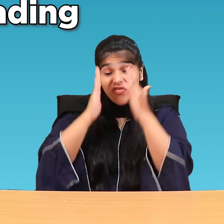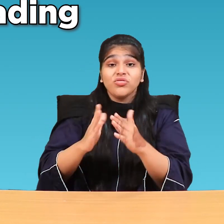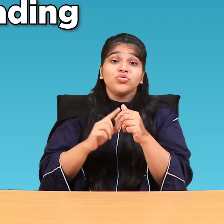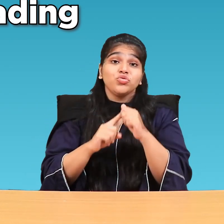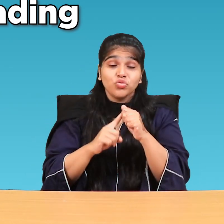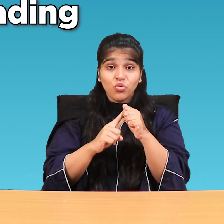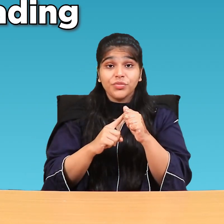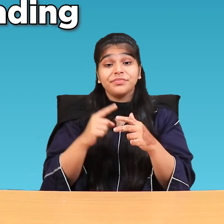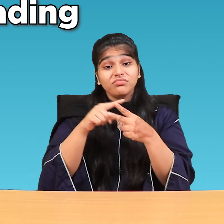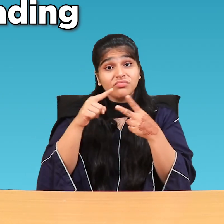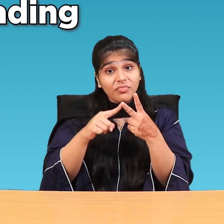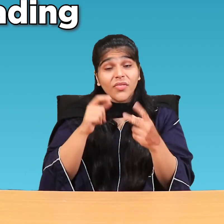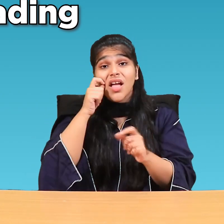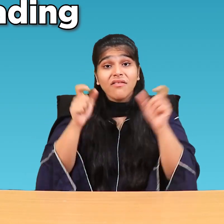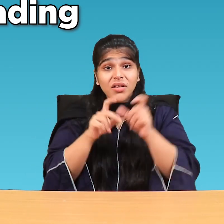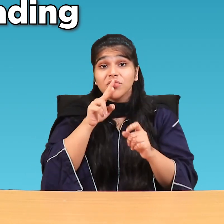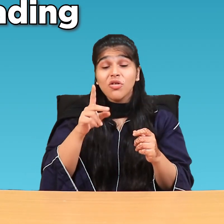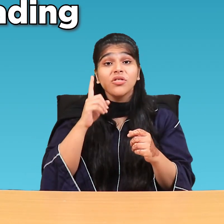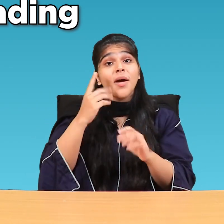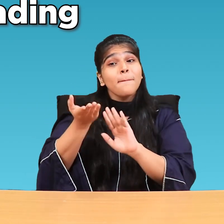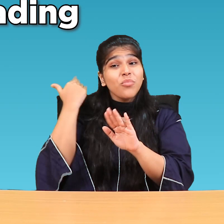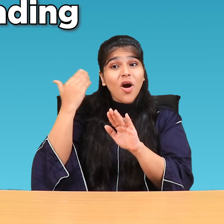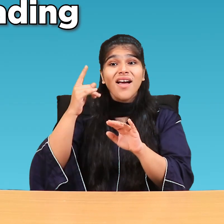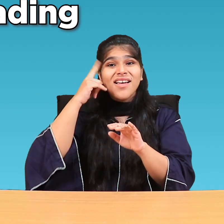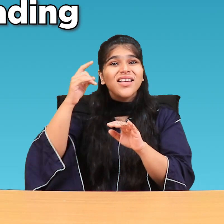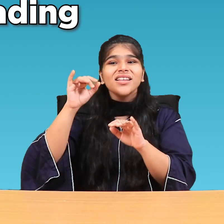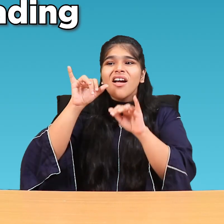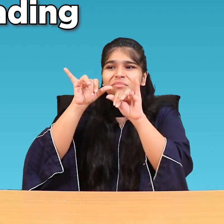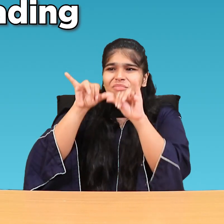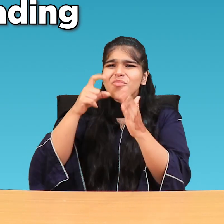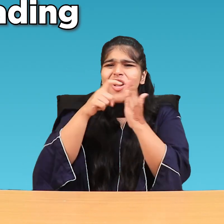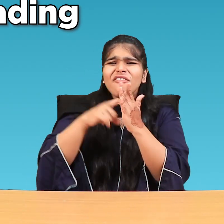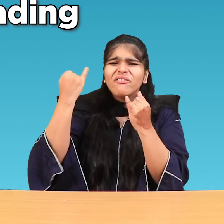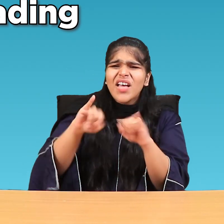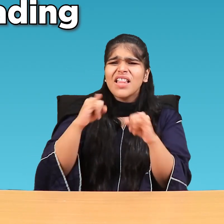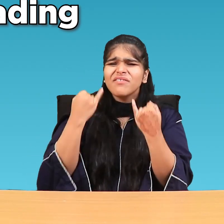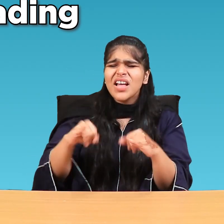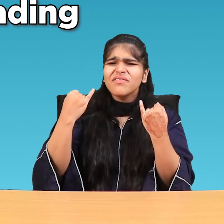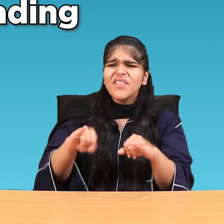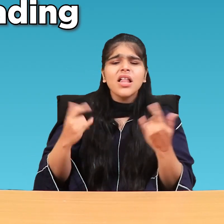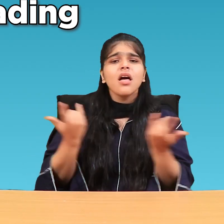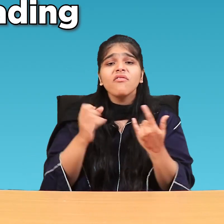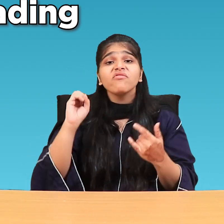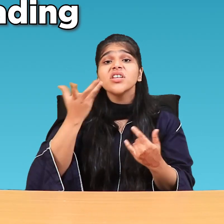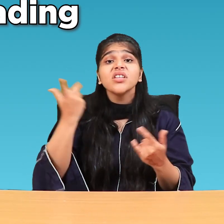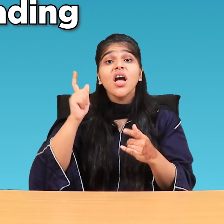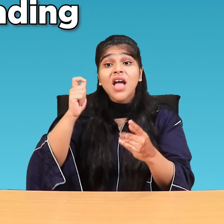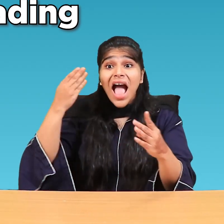दोनों लोगों ने ये बोला कि प्रीवियस पॉलिसी भी इसलिए फेल हुई है क्योंकि उनकी इम्प्लीमेंटेशन